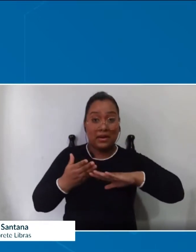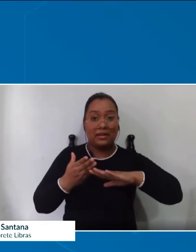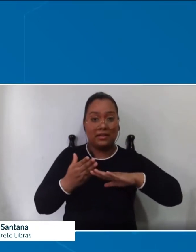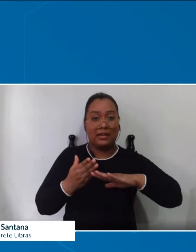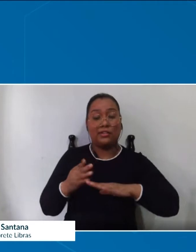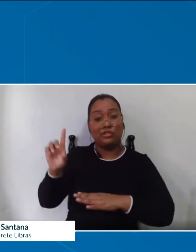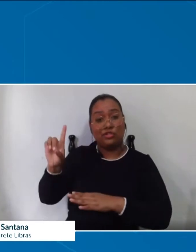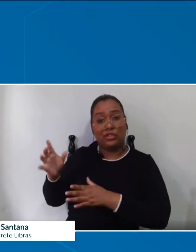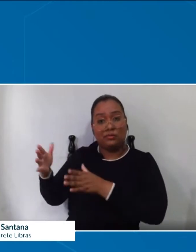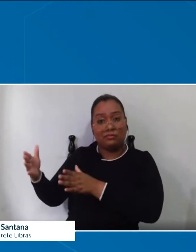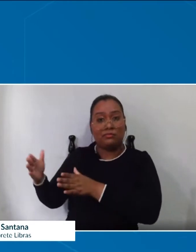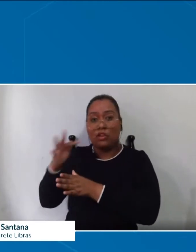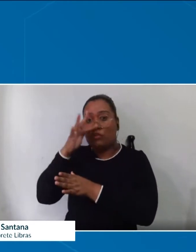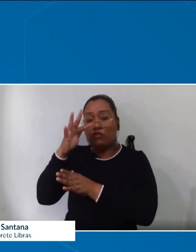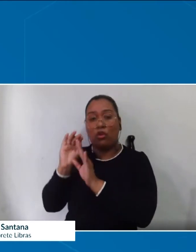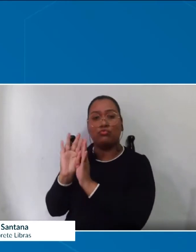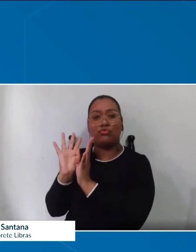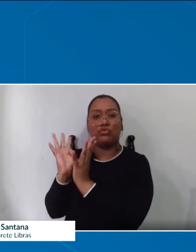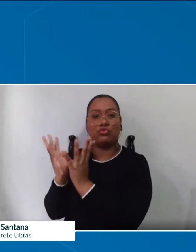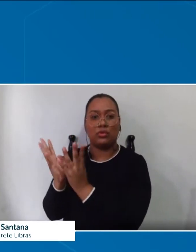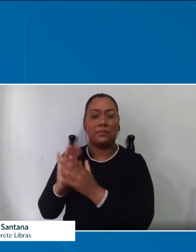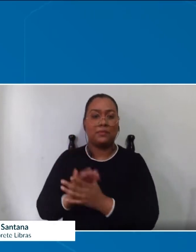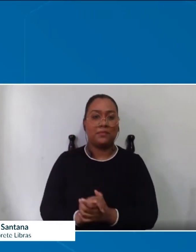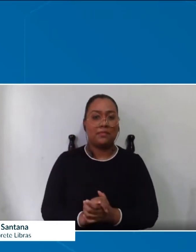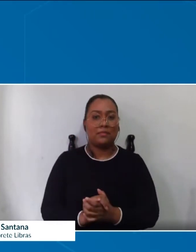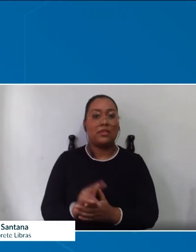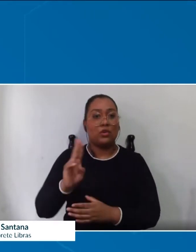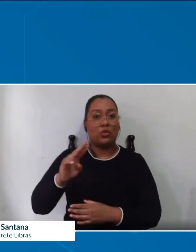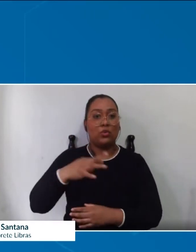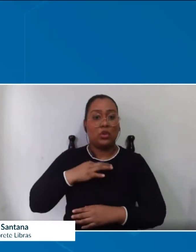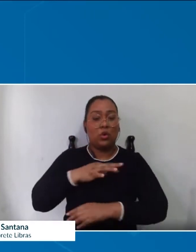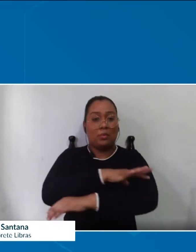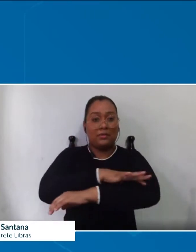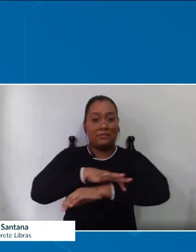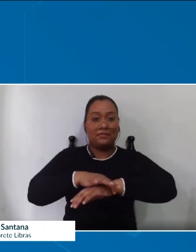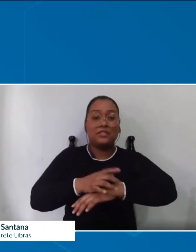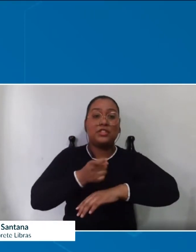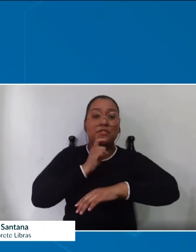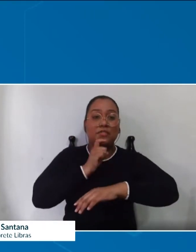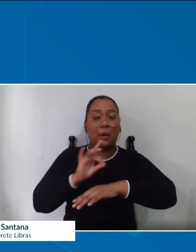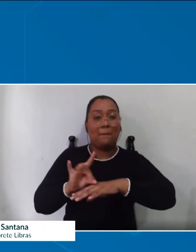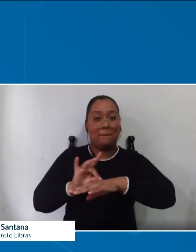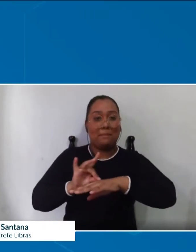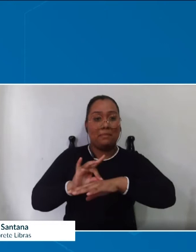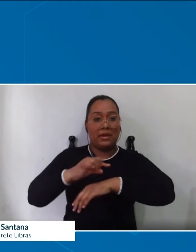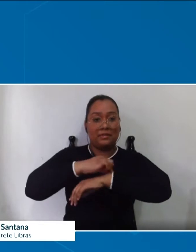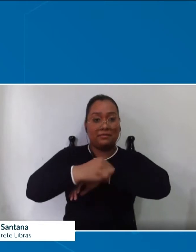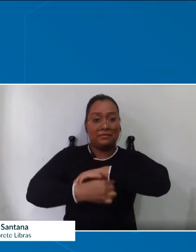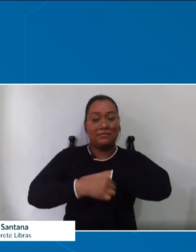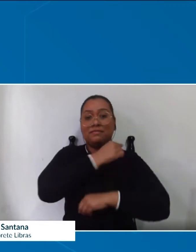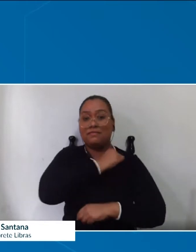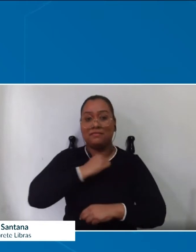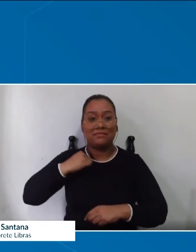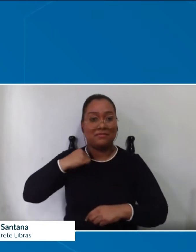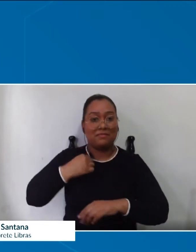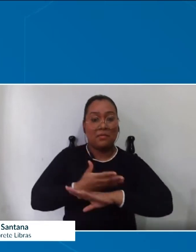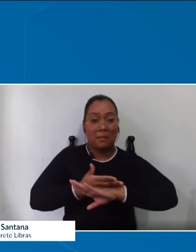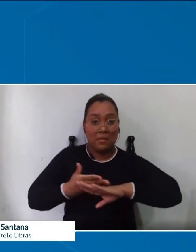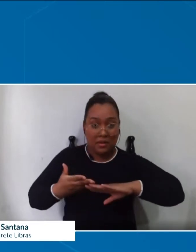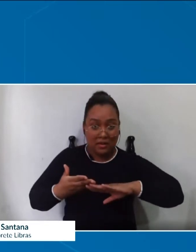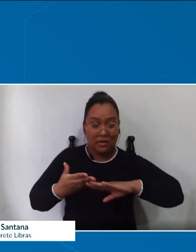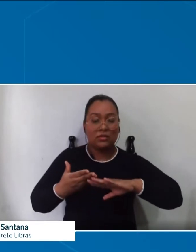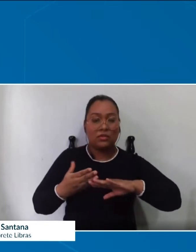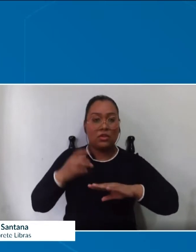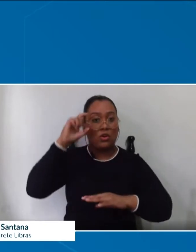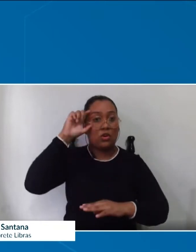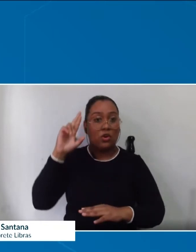direito. A Ruth está usando uma blusa de frio, né, mangas compridas preta, com detalhes na gola e nas mangas em branco. A Ruth